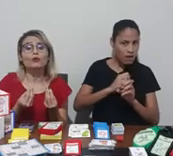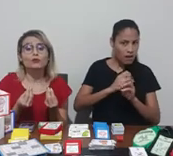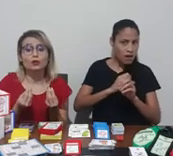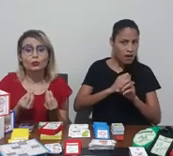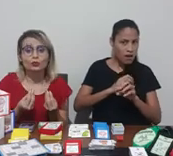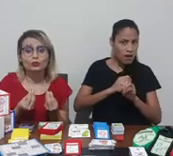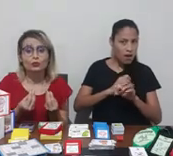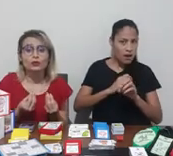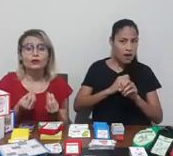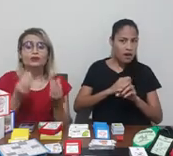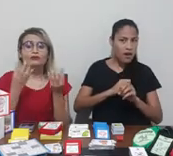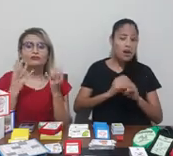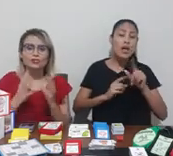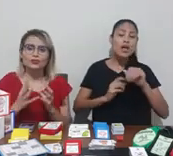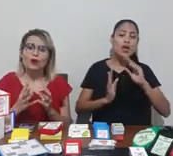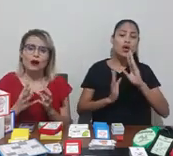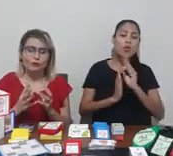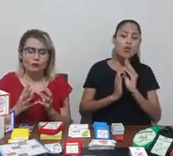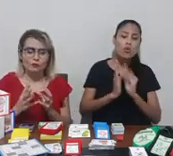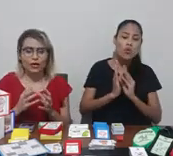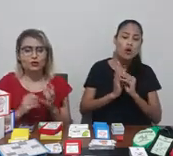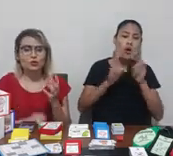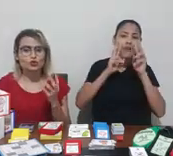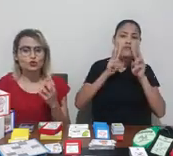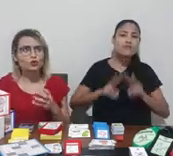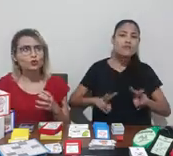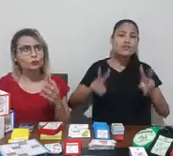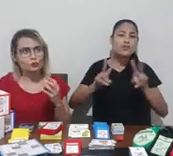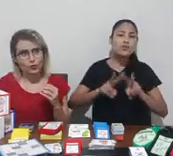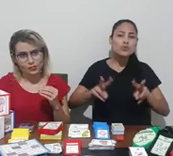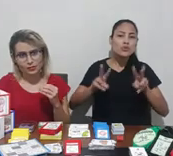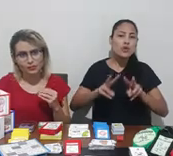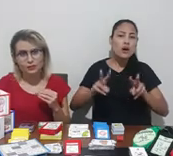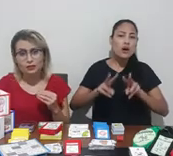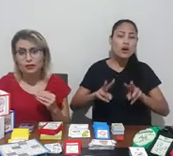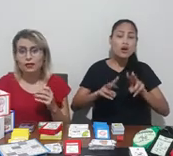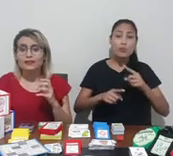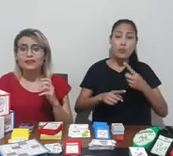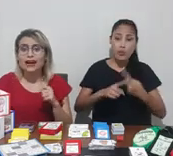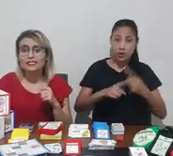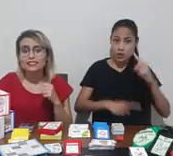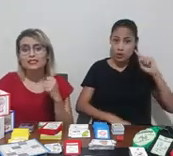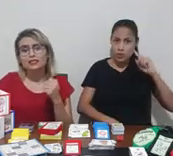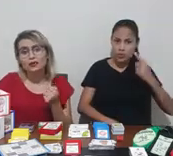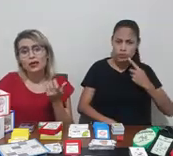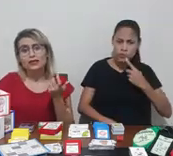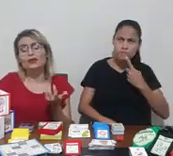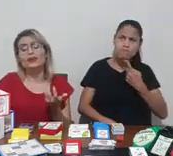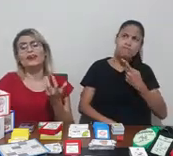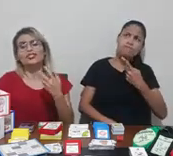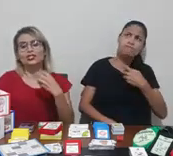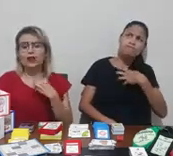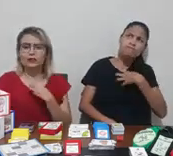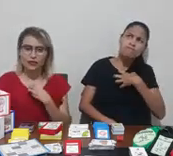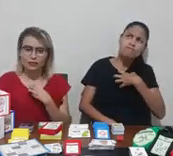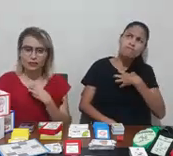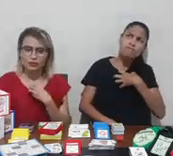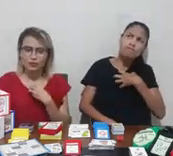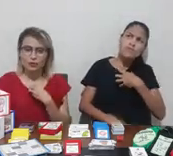um conteúdo visual, para que o surdo possa, assim, dar sentido àquilo que ele